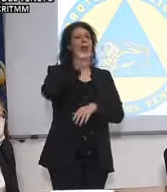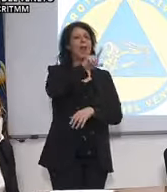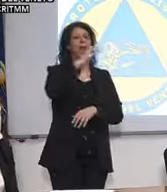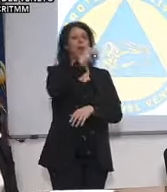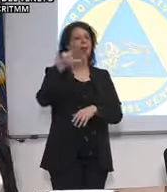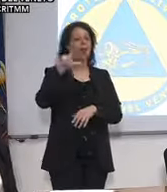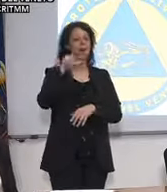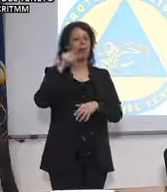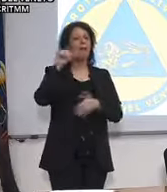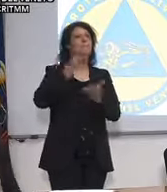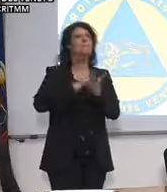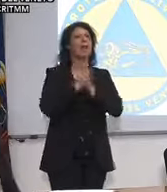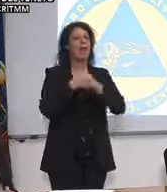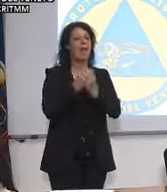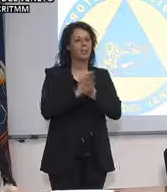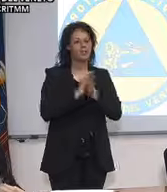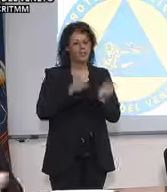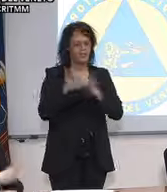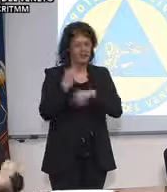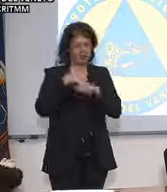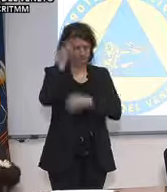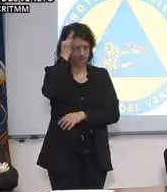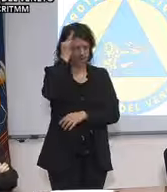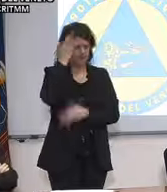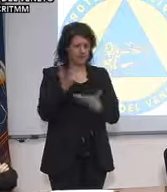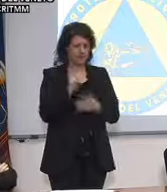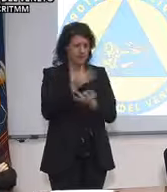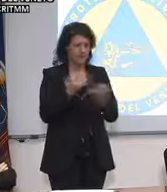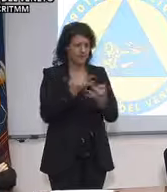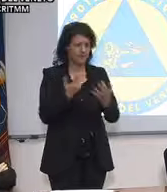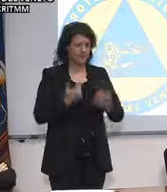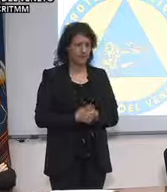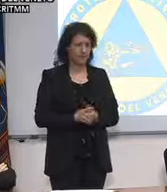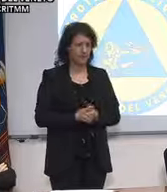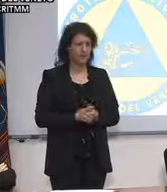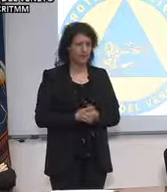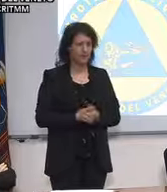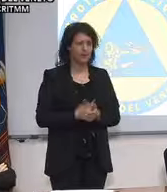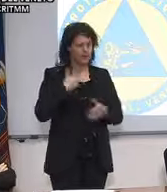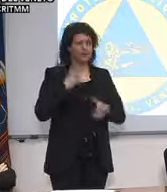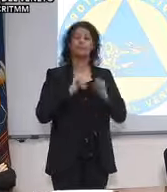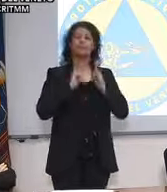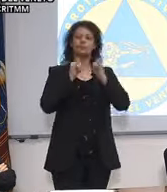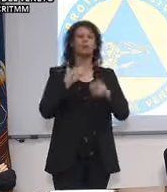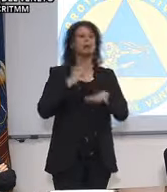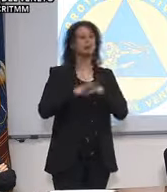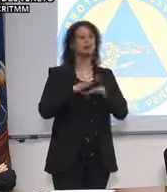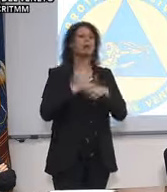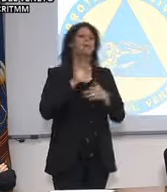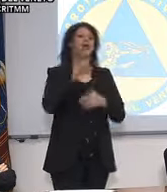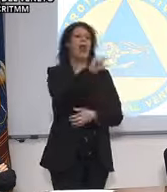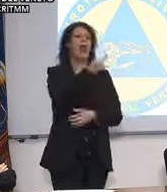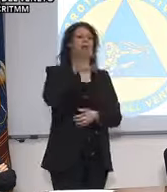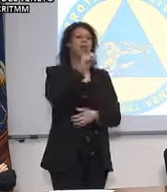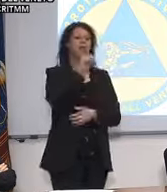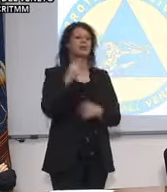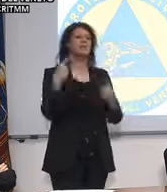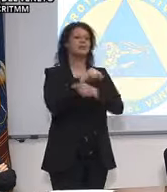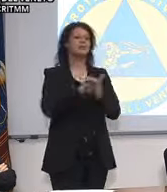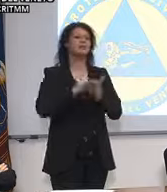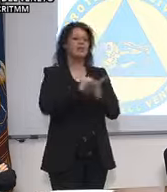psicosi. Non è più una roba normale. Se ci laviamo con l'acqua probabilmente siamo più sterili che lavarci con l'acqua e il sapone. Però non vi dico che